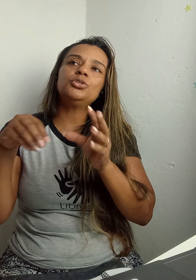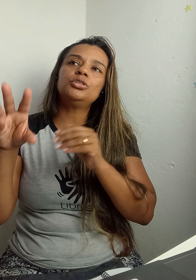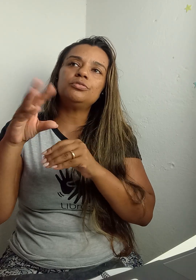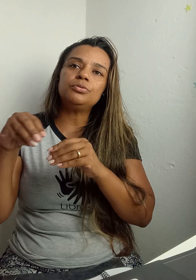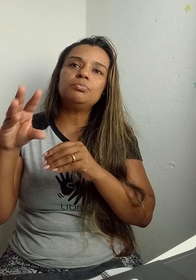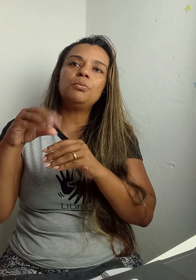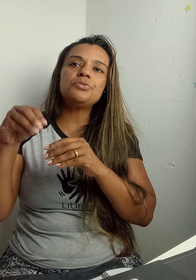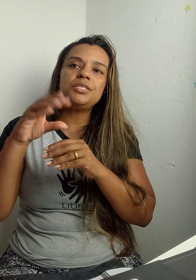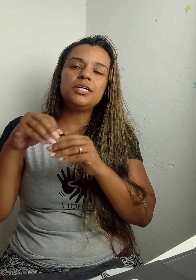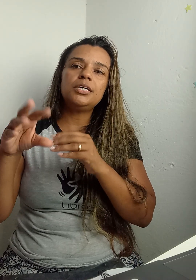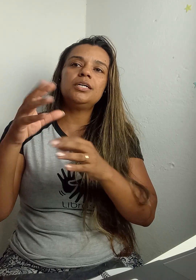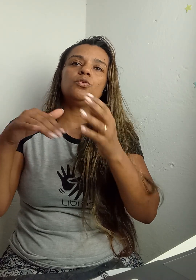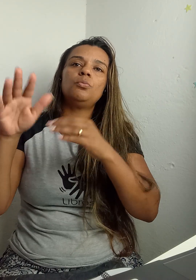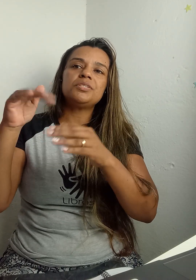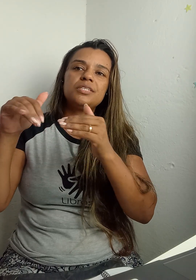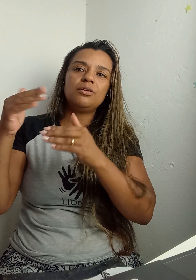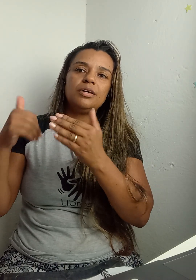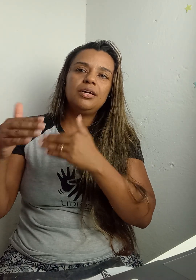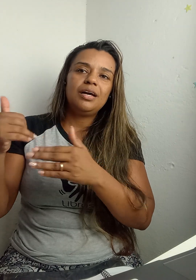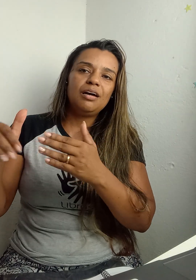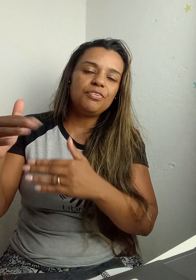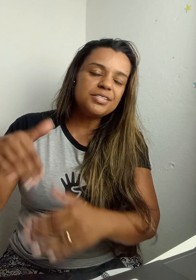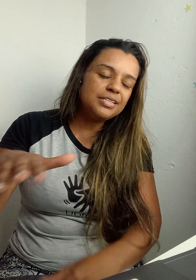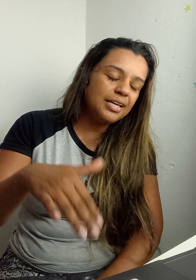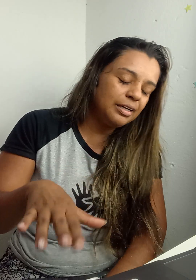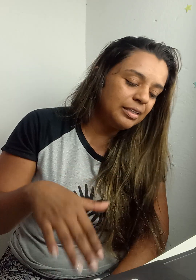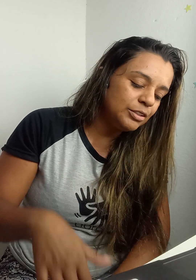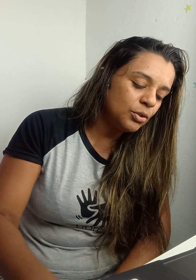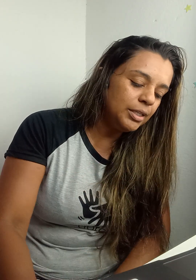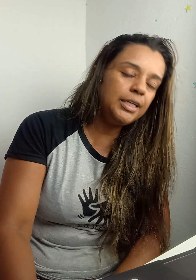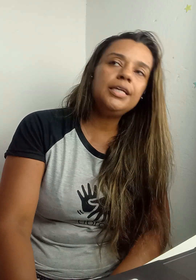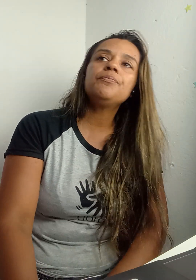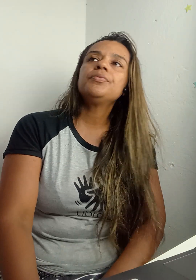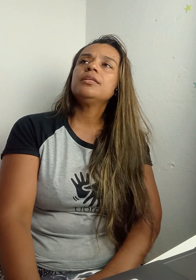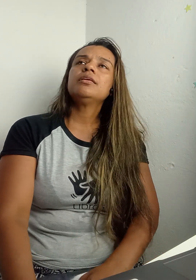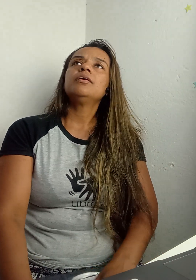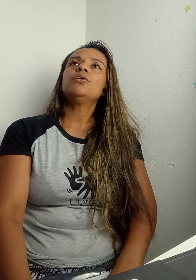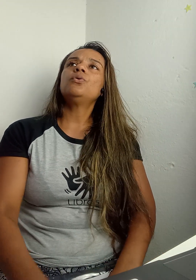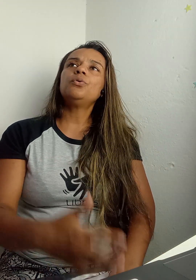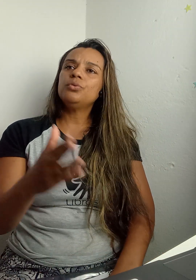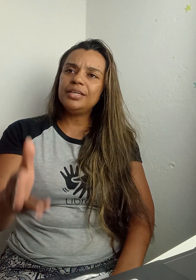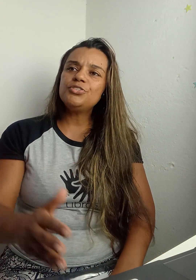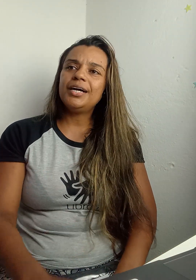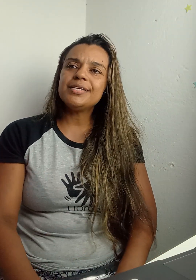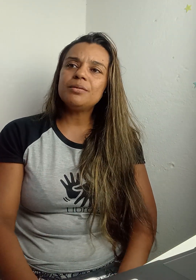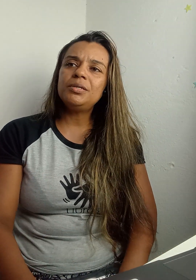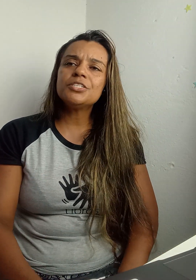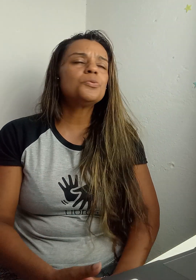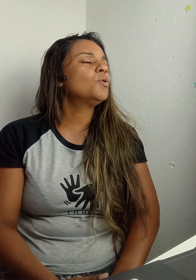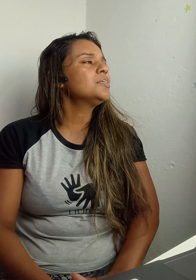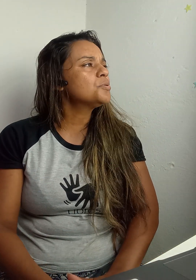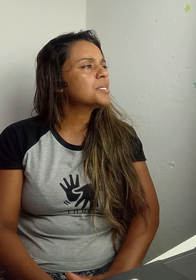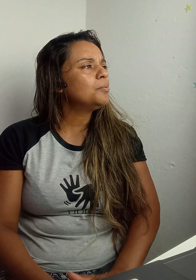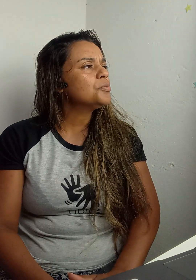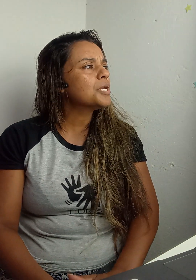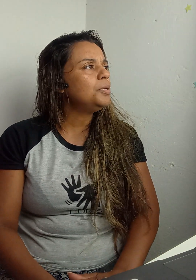novo, balbuciando, começando a fase dela lá na escolinha. ou dentro de casa mesmo, quais são os